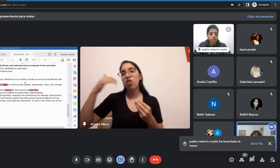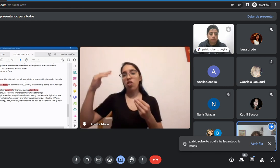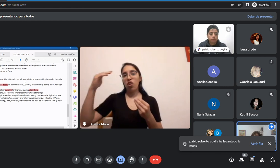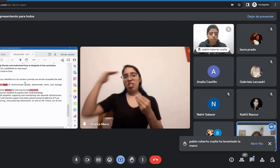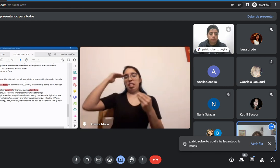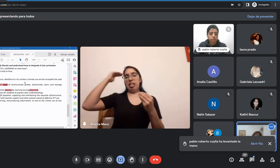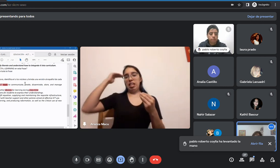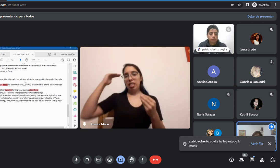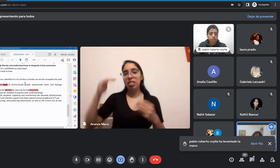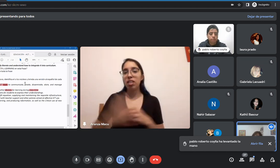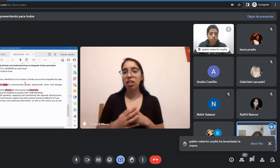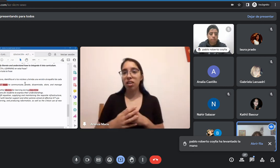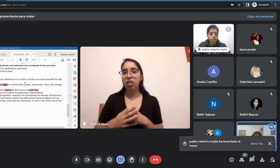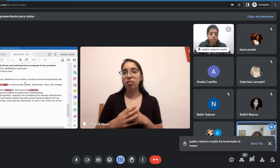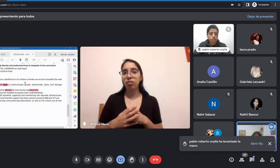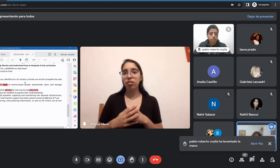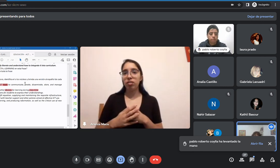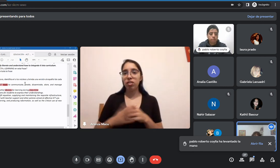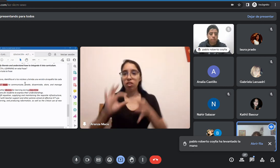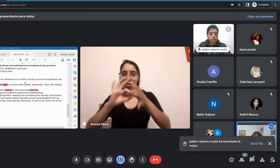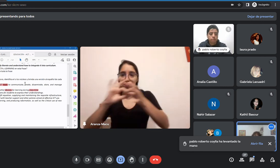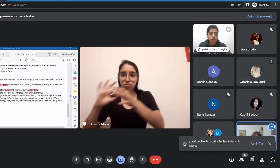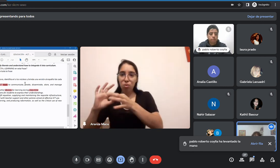esa en la tecnología hoy en día.